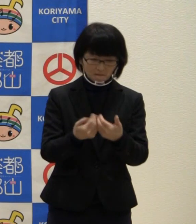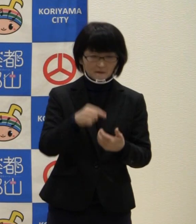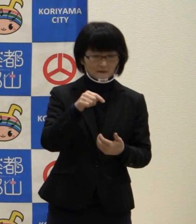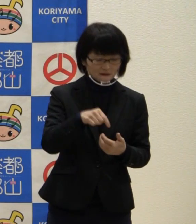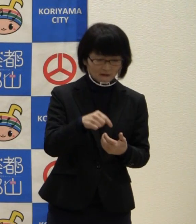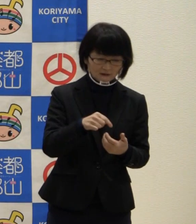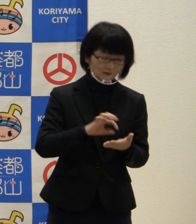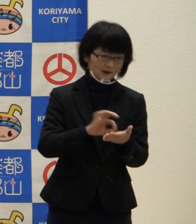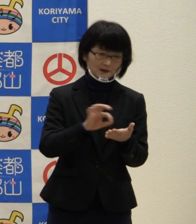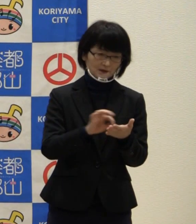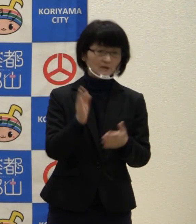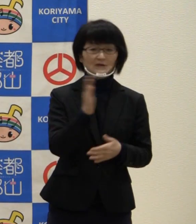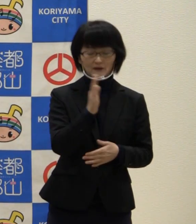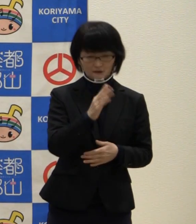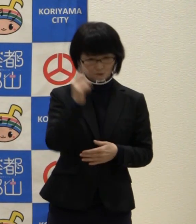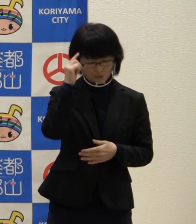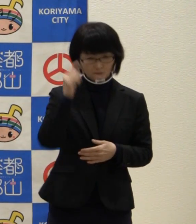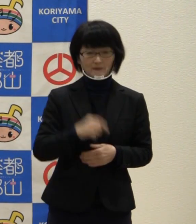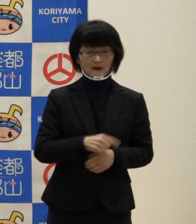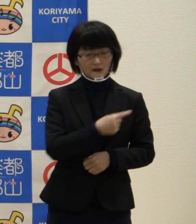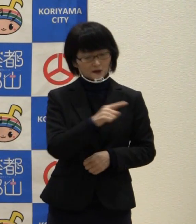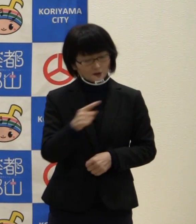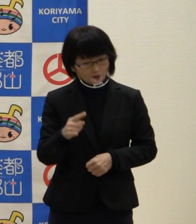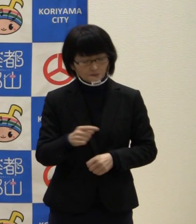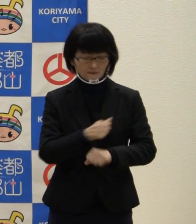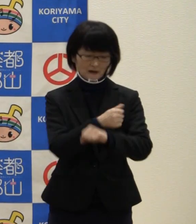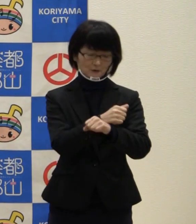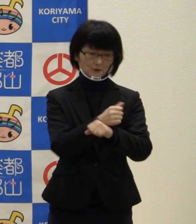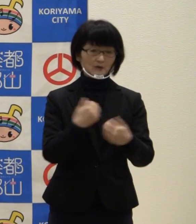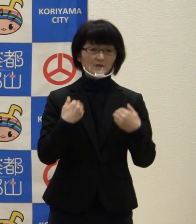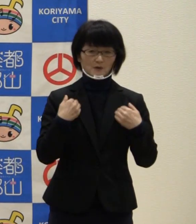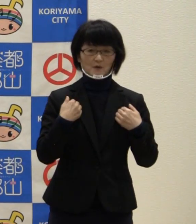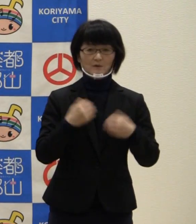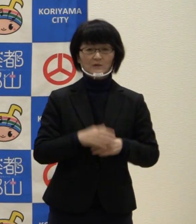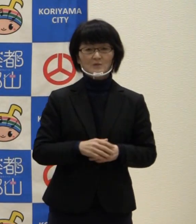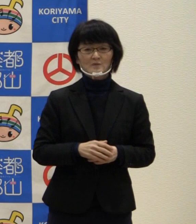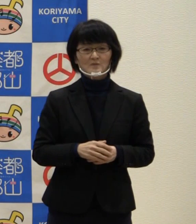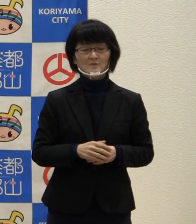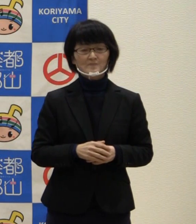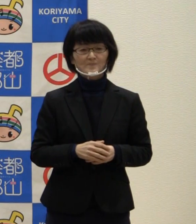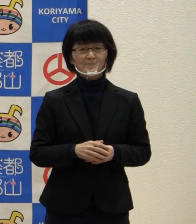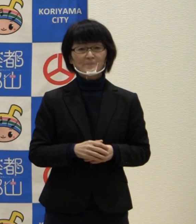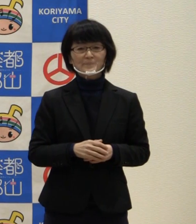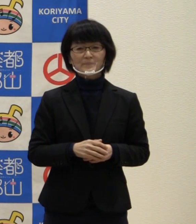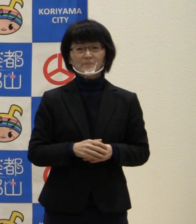を利用するというのも、工夫がいるところでございまして、かねてからこの、